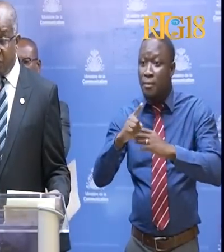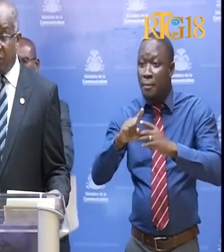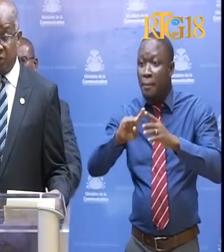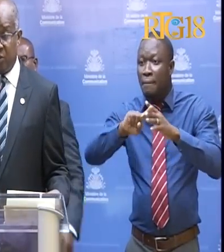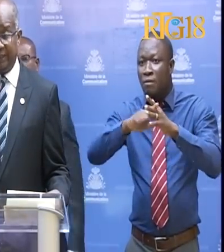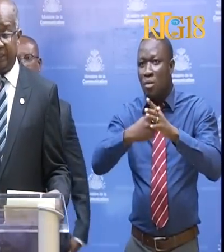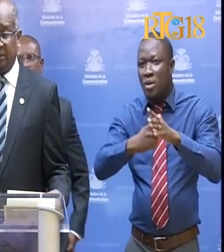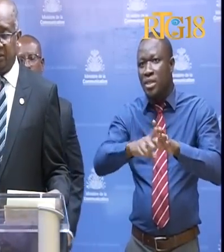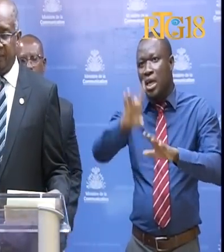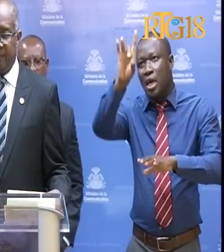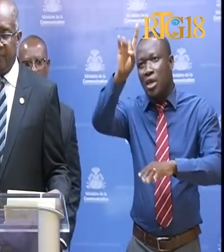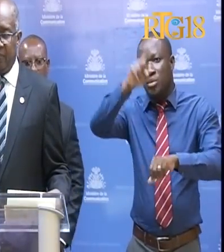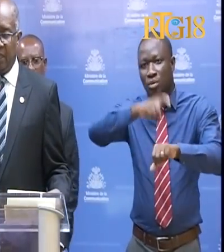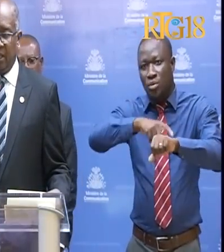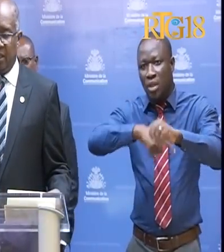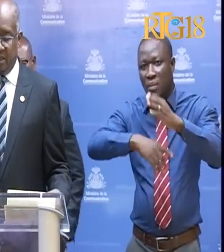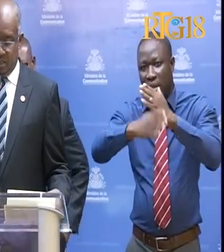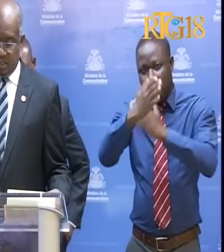komanse à 8h du matin.